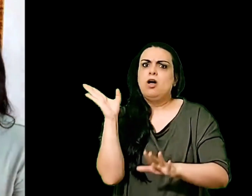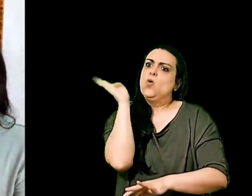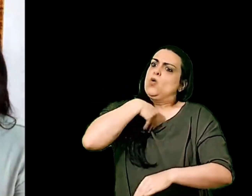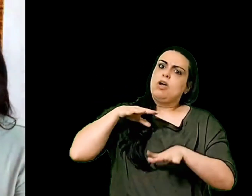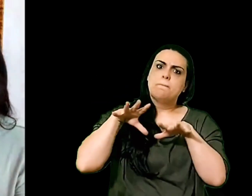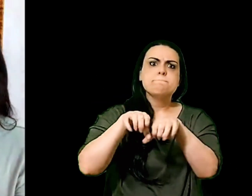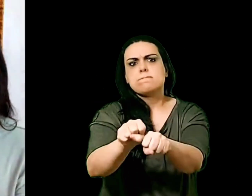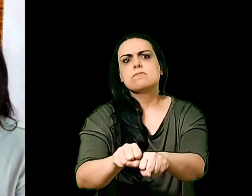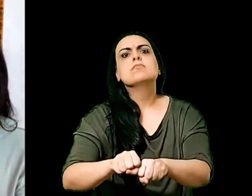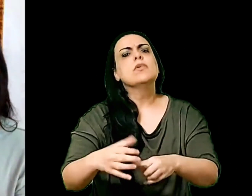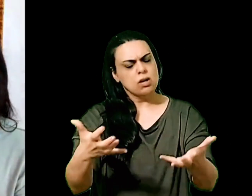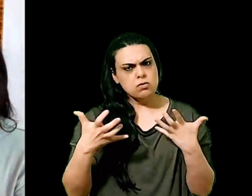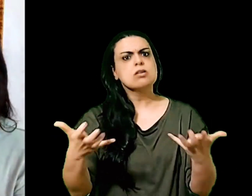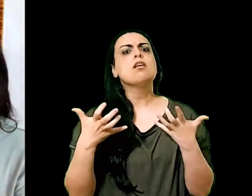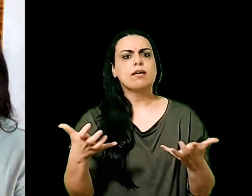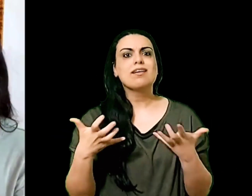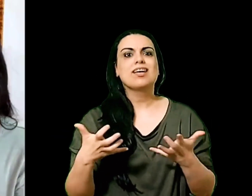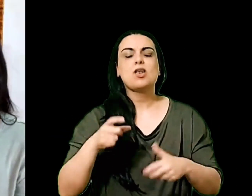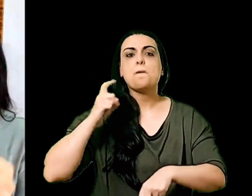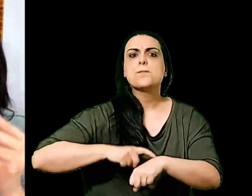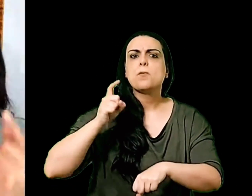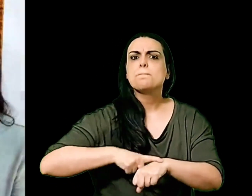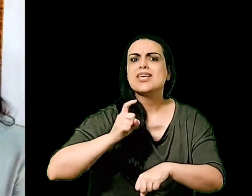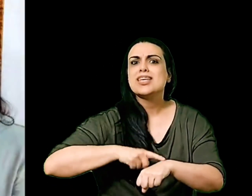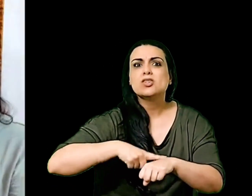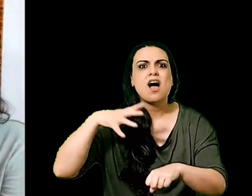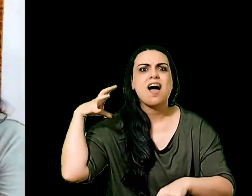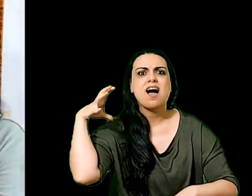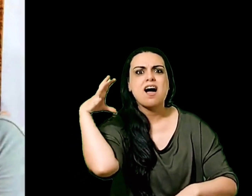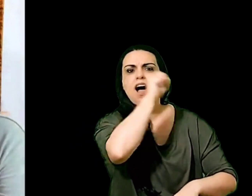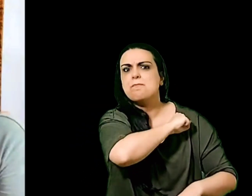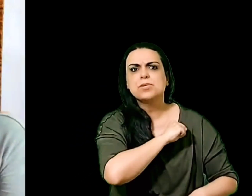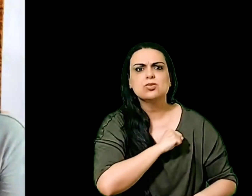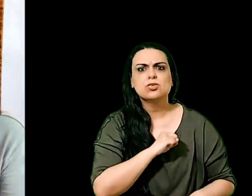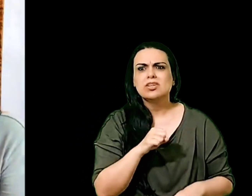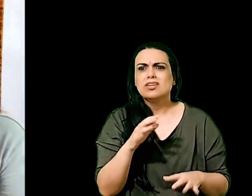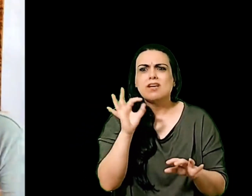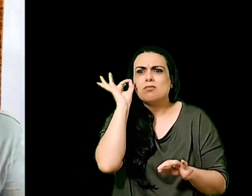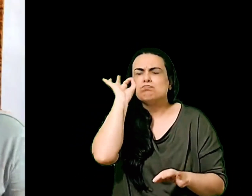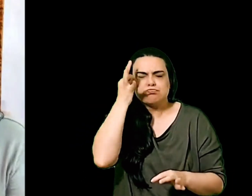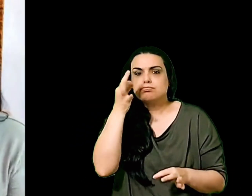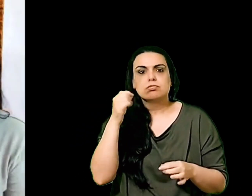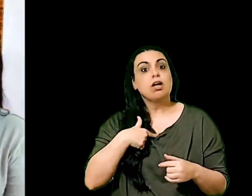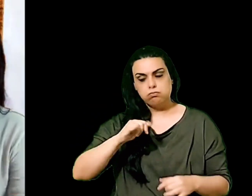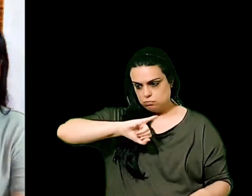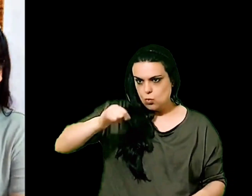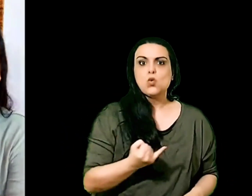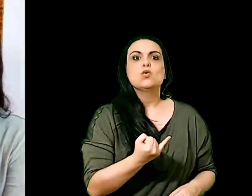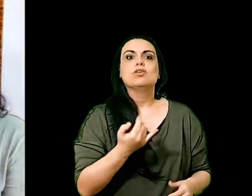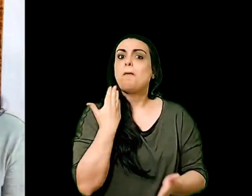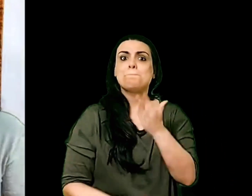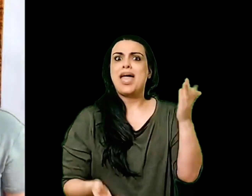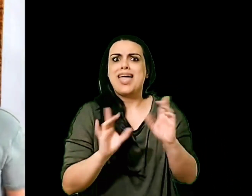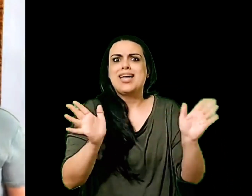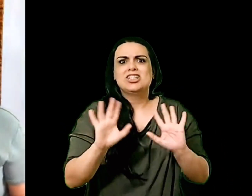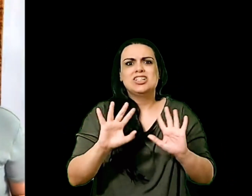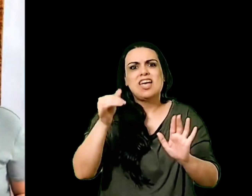O sábio, ele faz uso de momentos rápidos. Está escrito aqui,